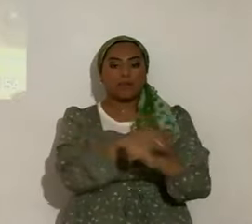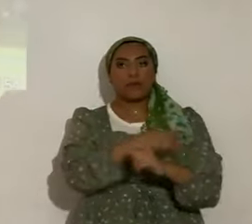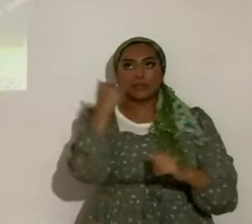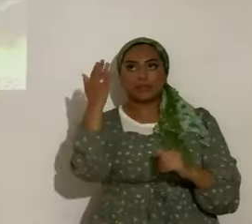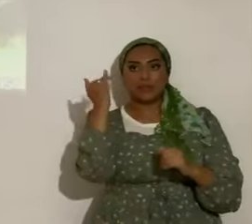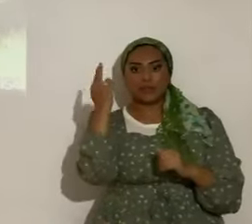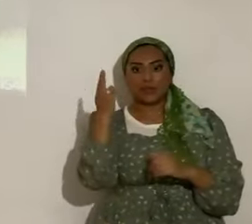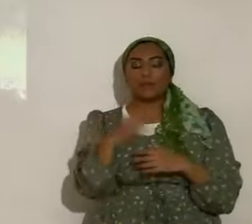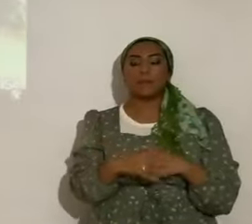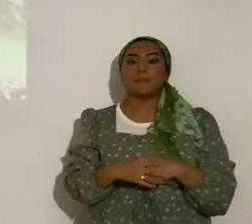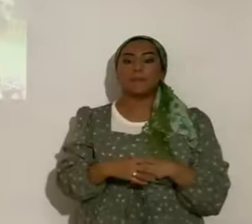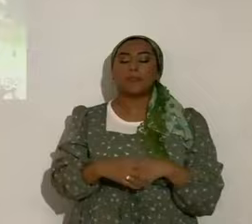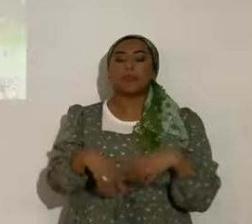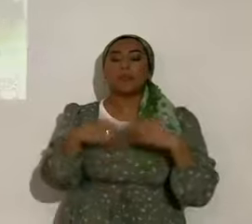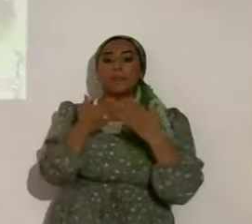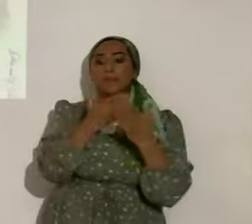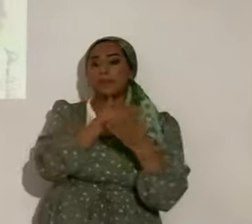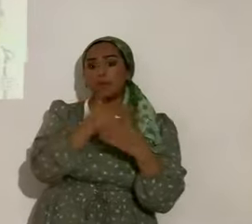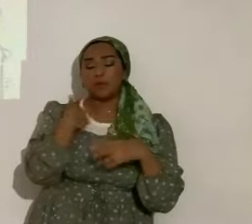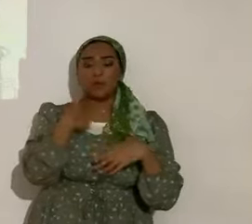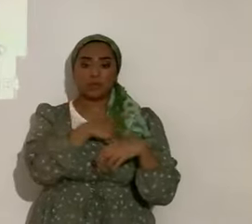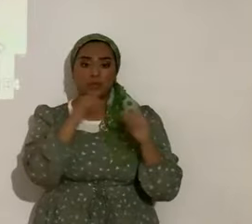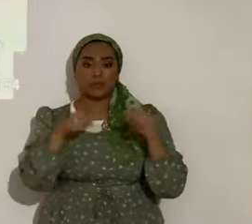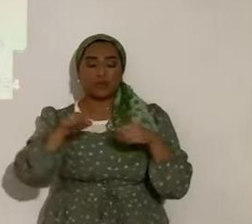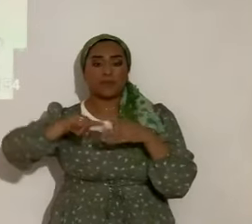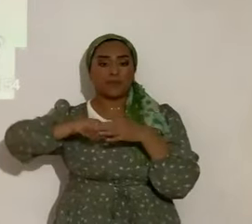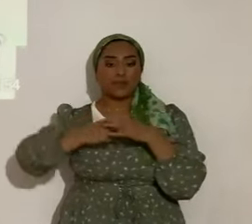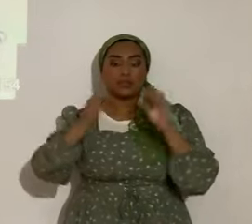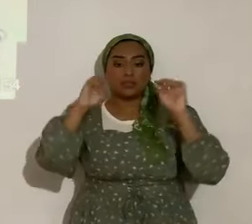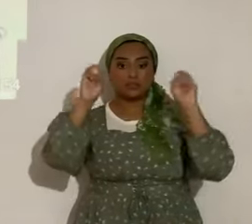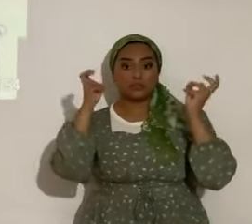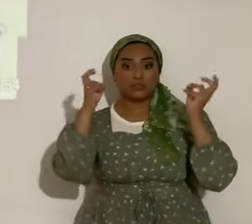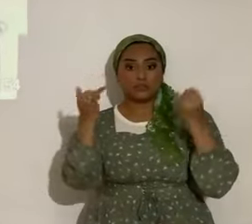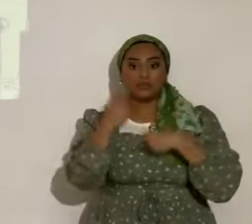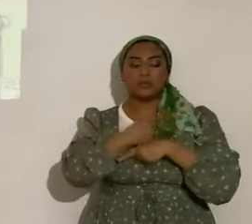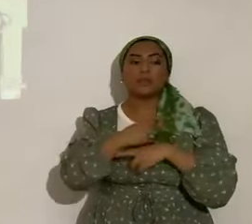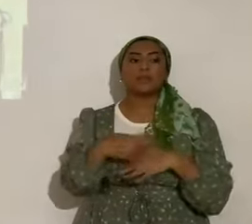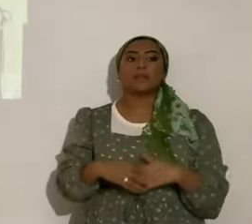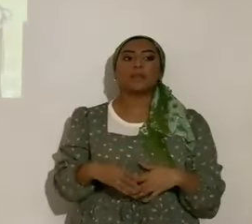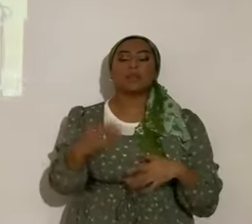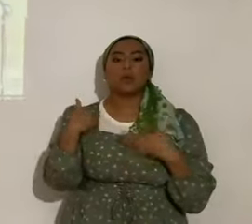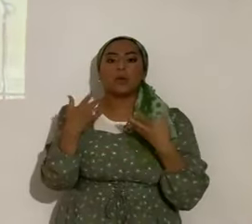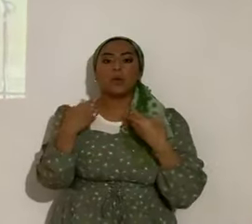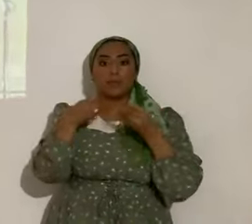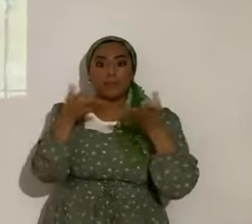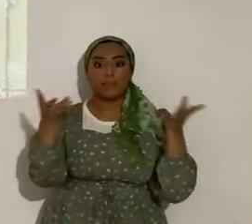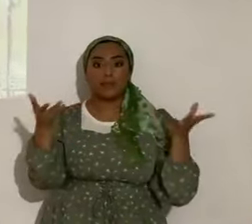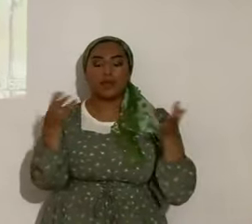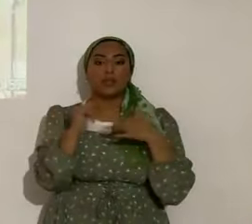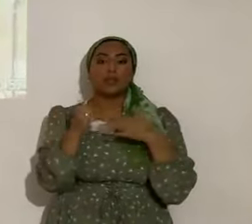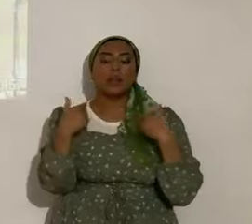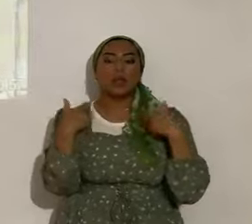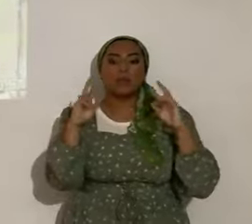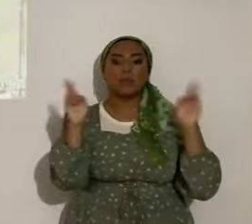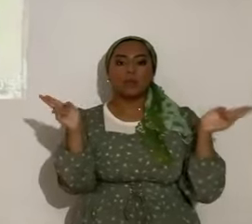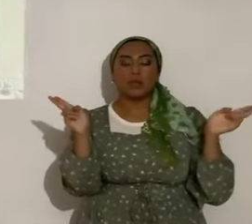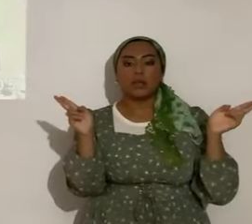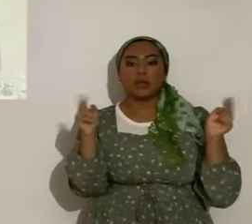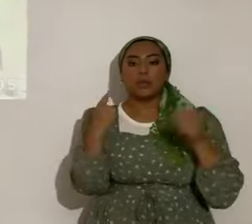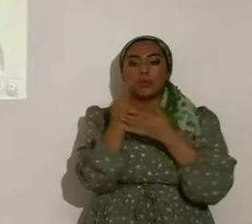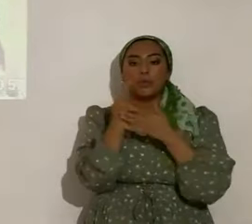Sebaot. Antes de iniciar el tema como tal, quiero anunciar que ya están